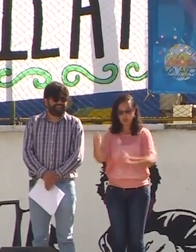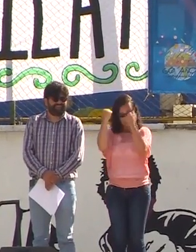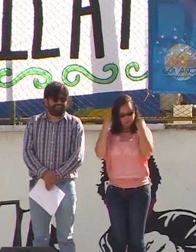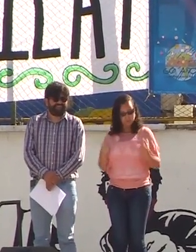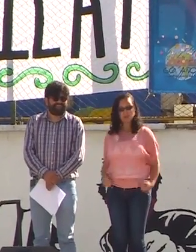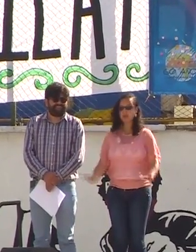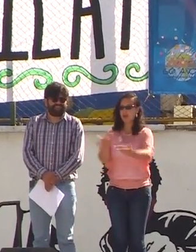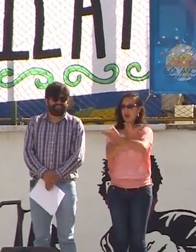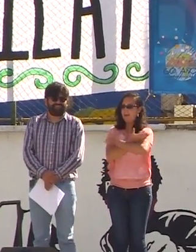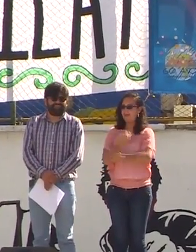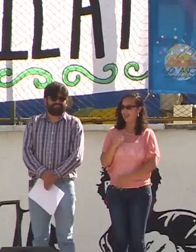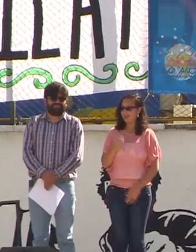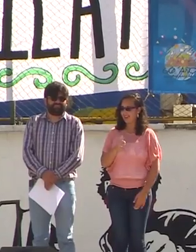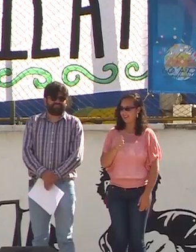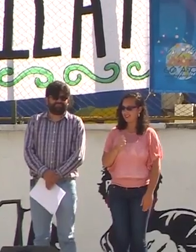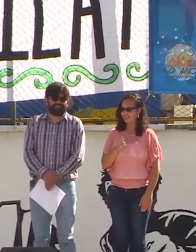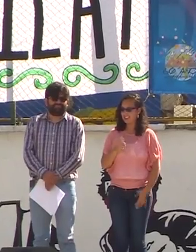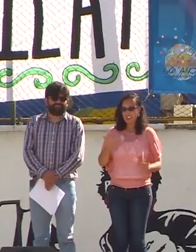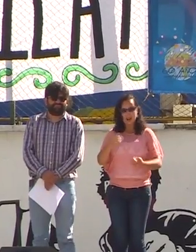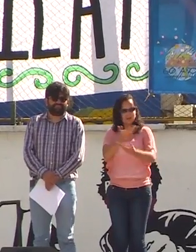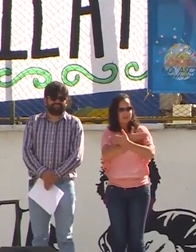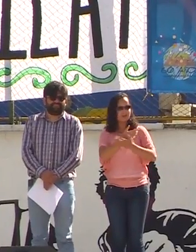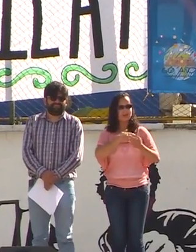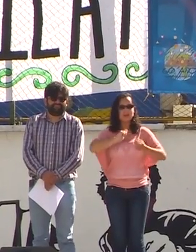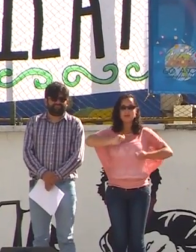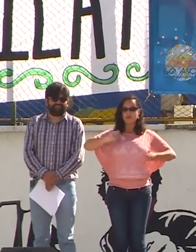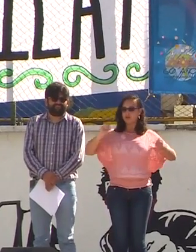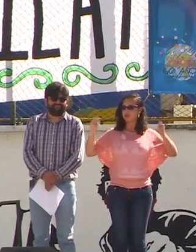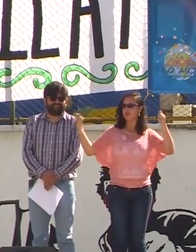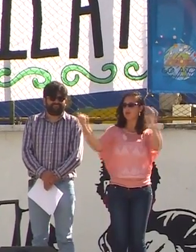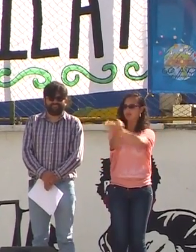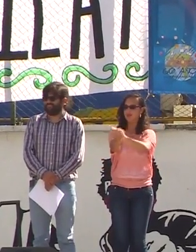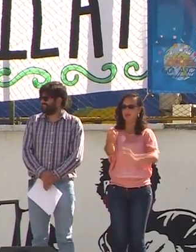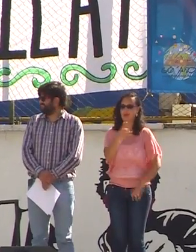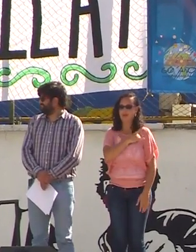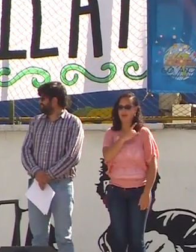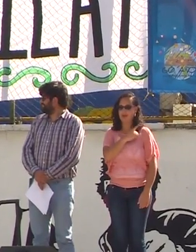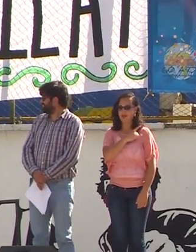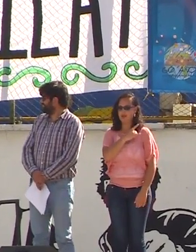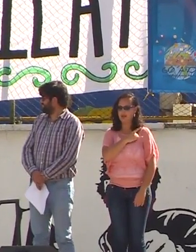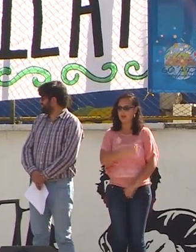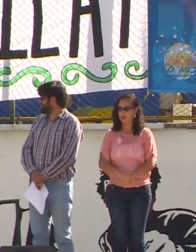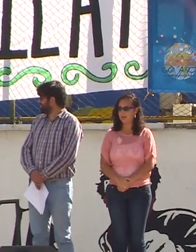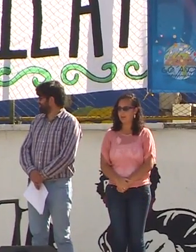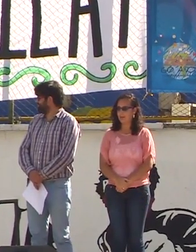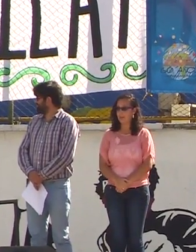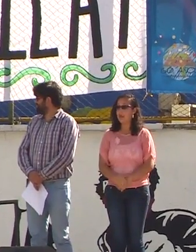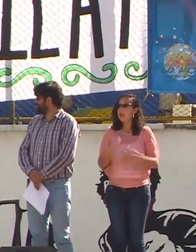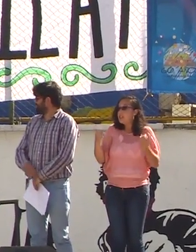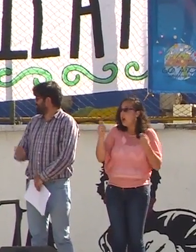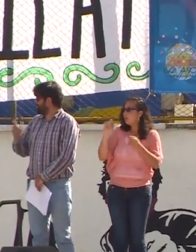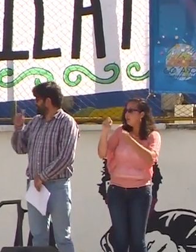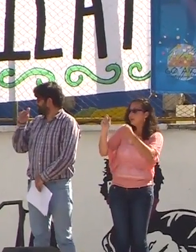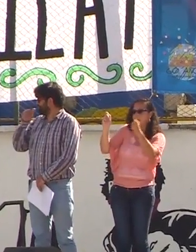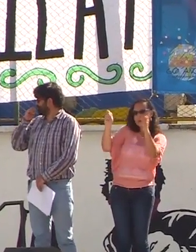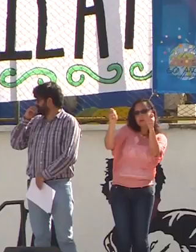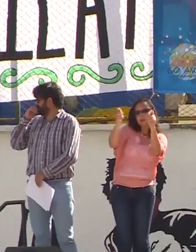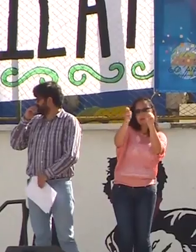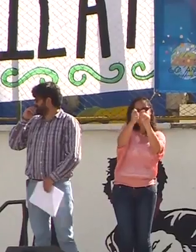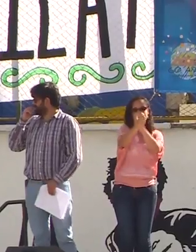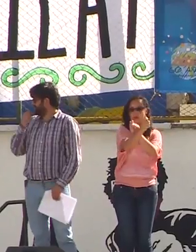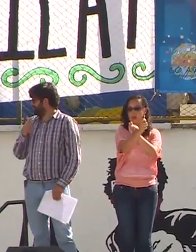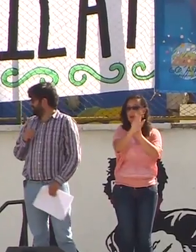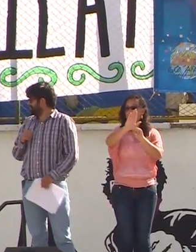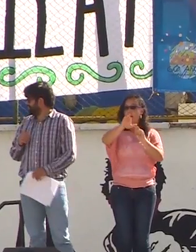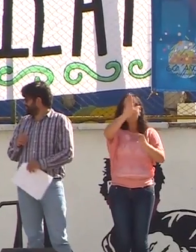la cara. De allí siguieron otros resultados: la